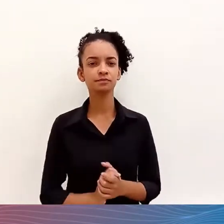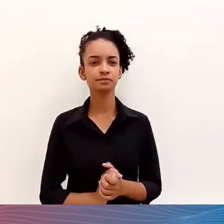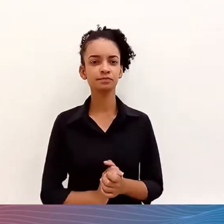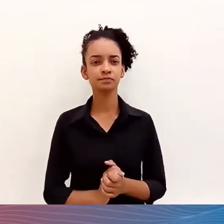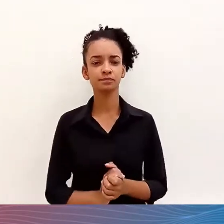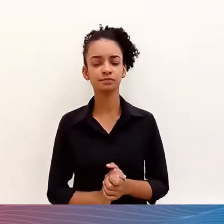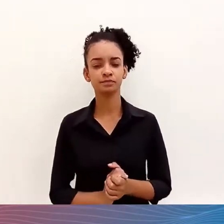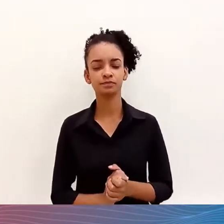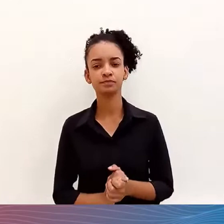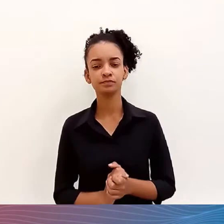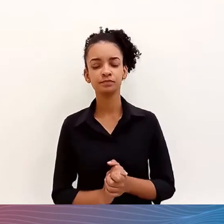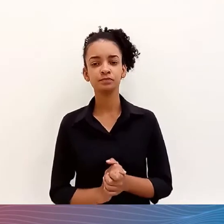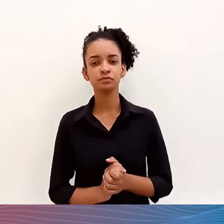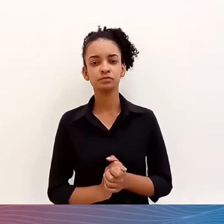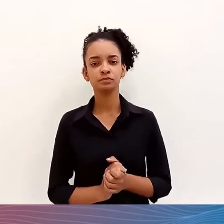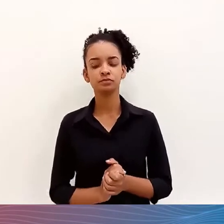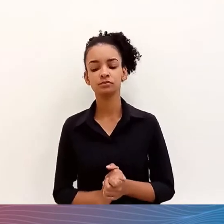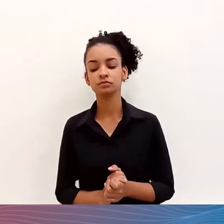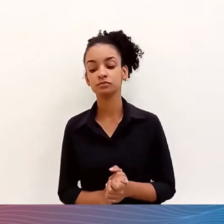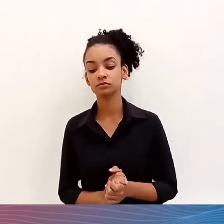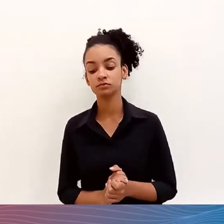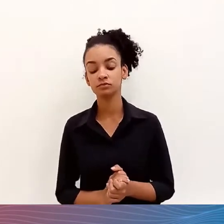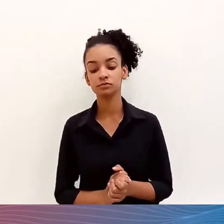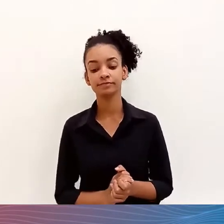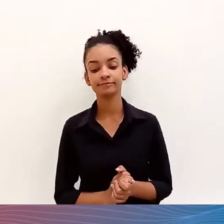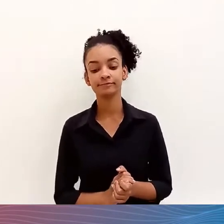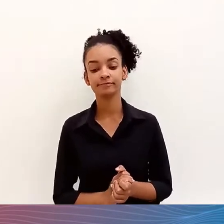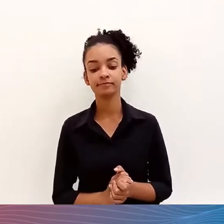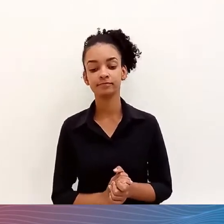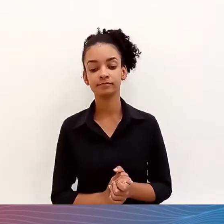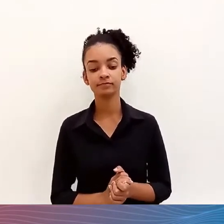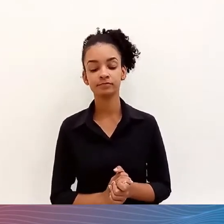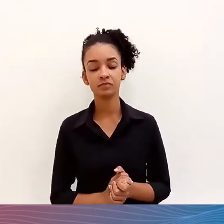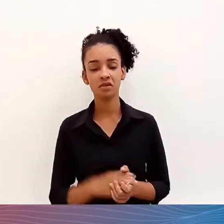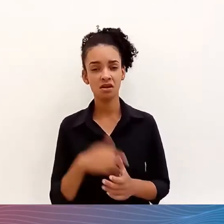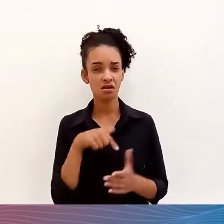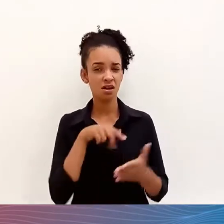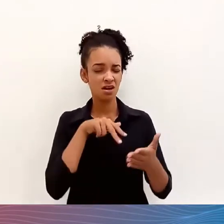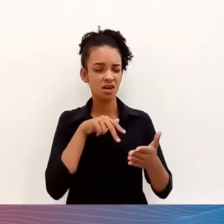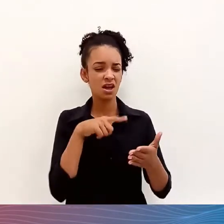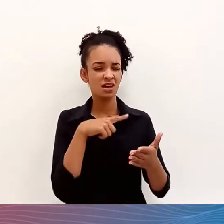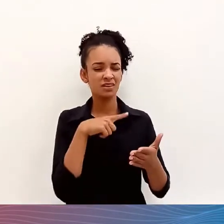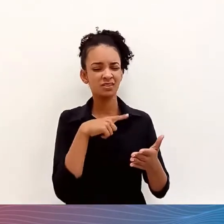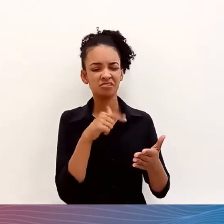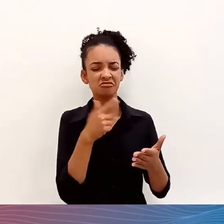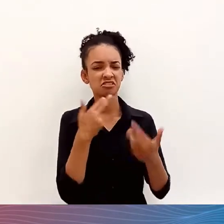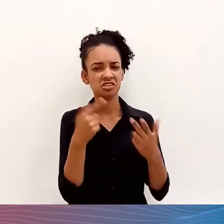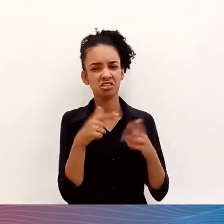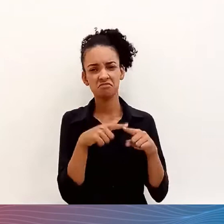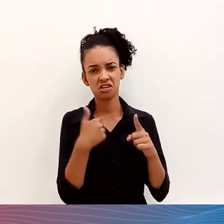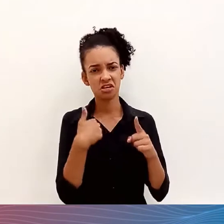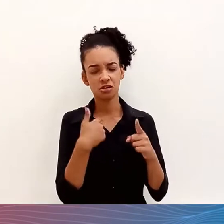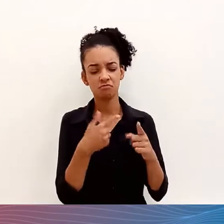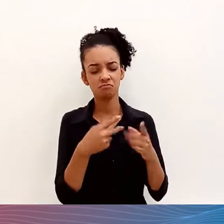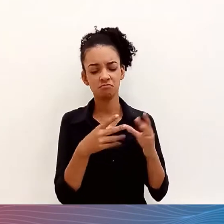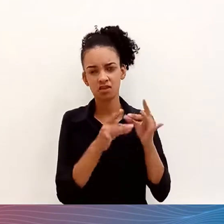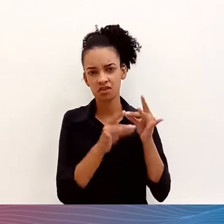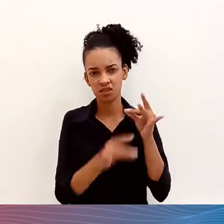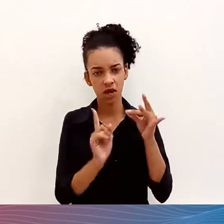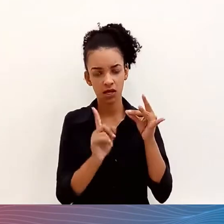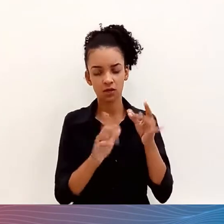bom, aqui tem alguma coisa que eu não vou desenvolver muito. E quando Jesus foi